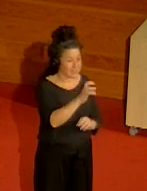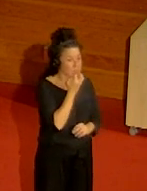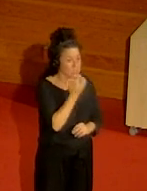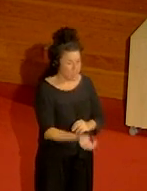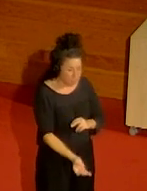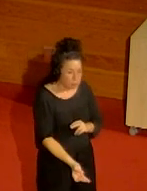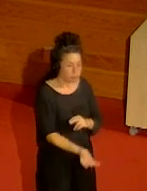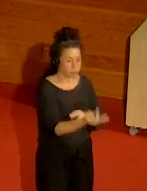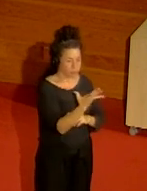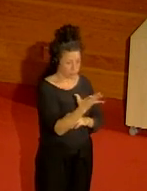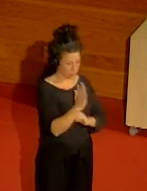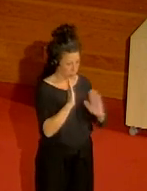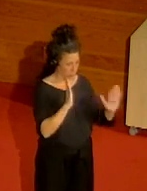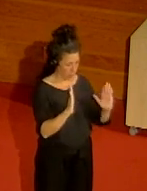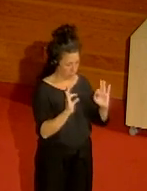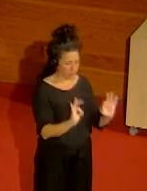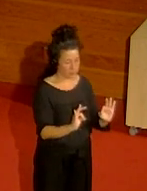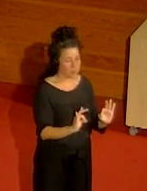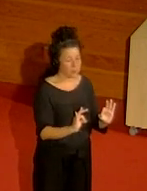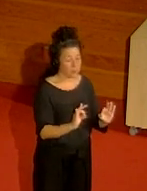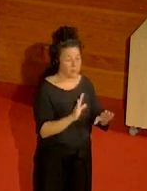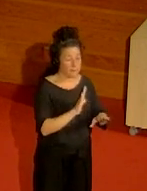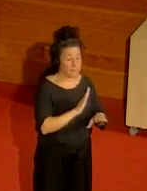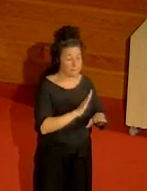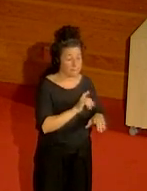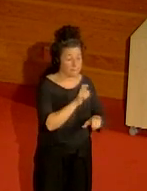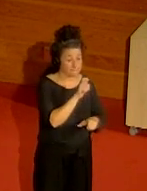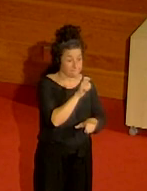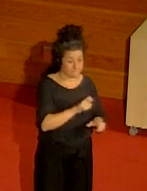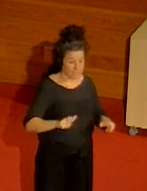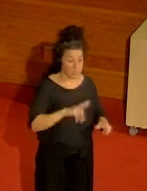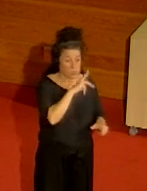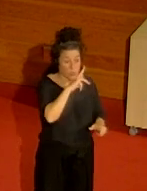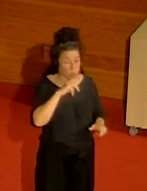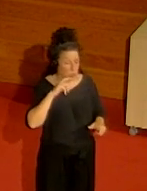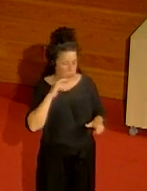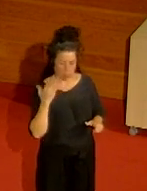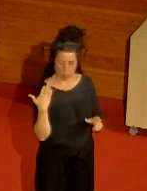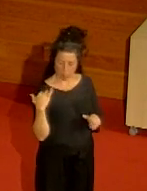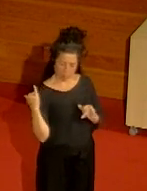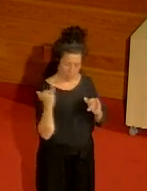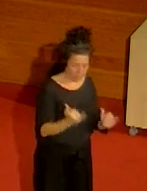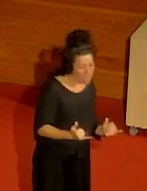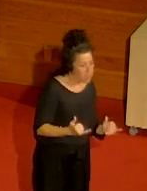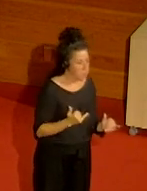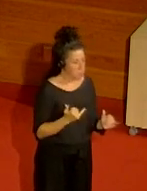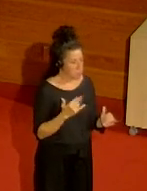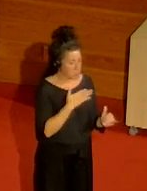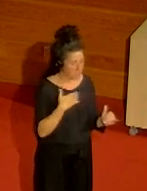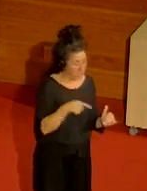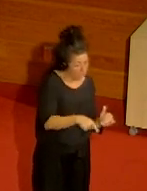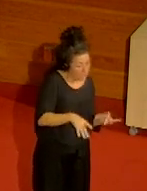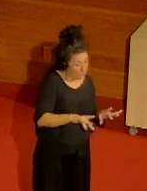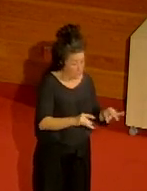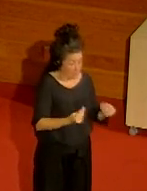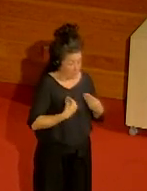pero para los judíos que estaban que vivían ahí que acaban de llegar o que tenían previsto instalarse en esa tierra